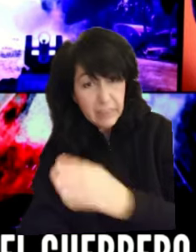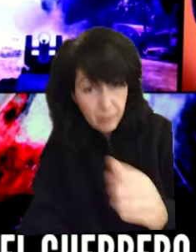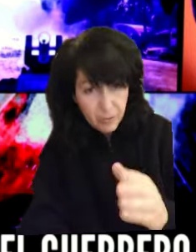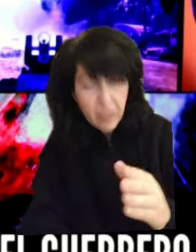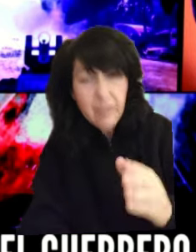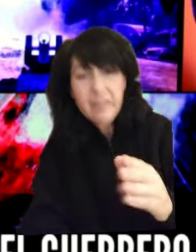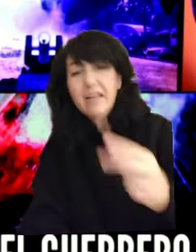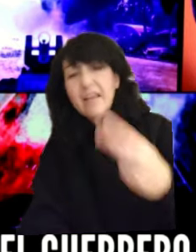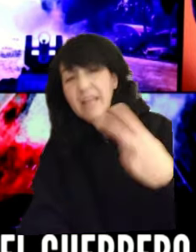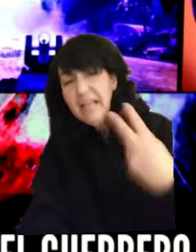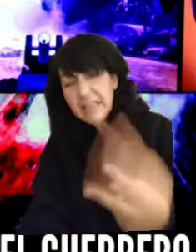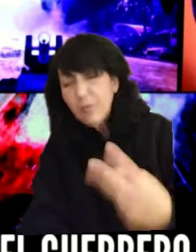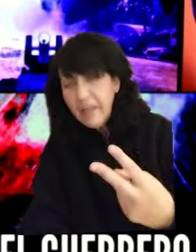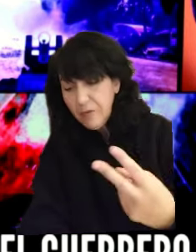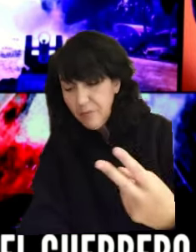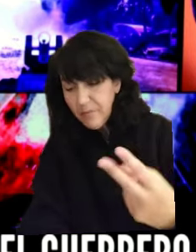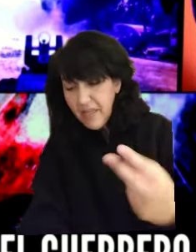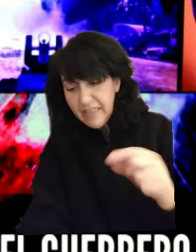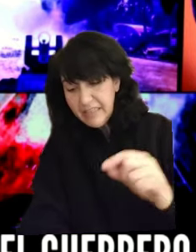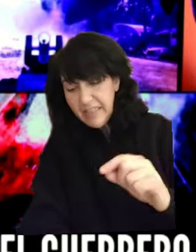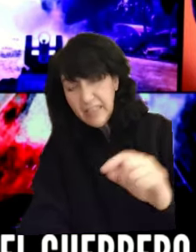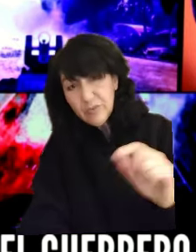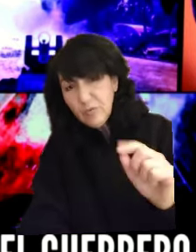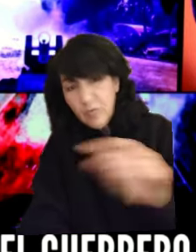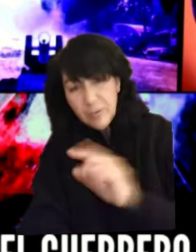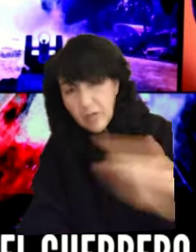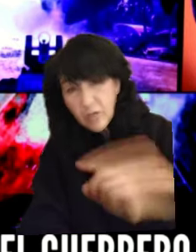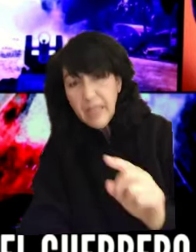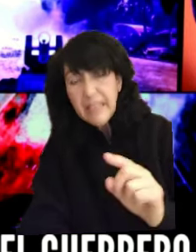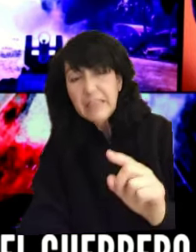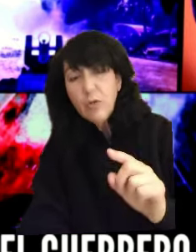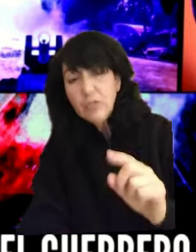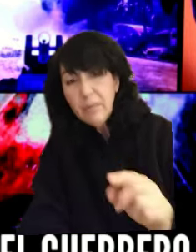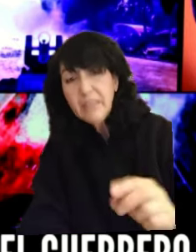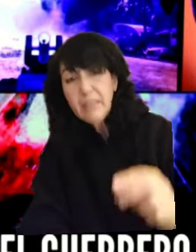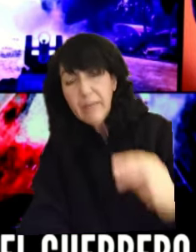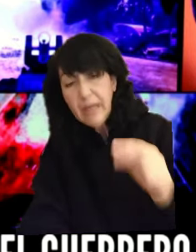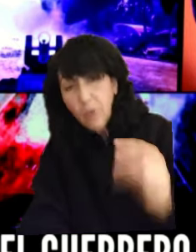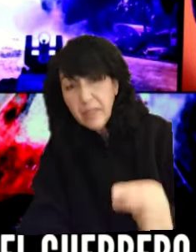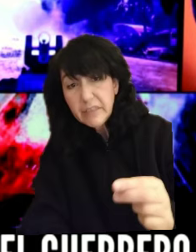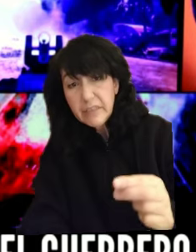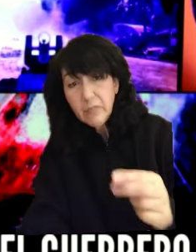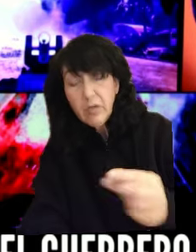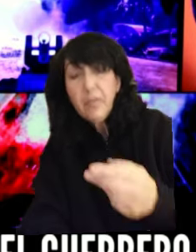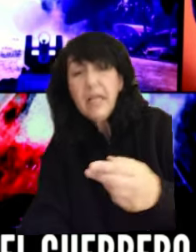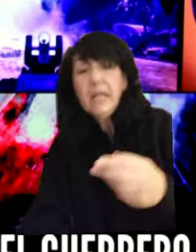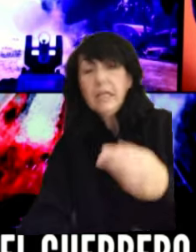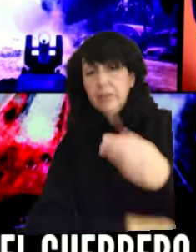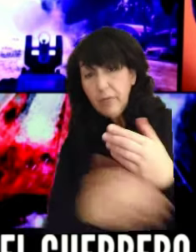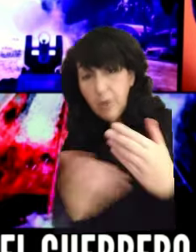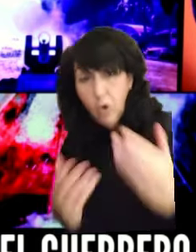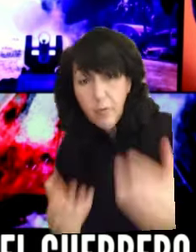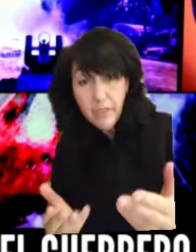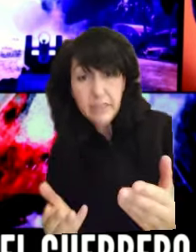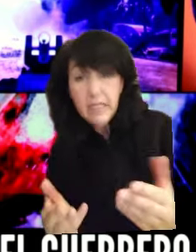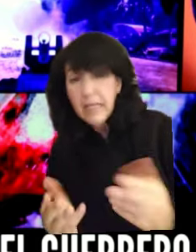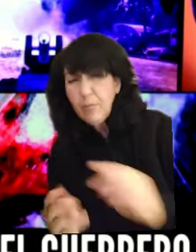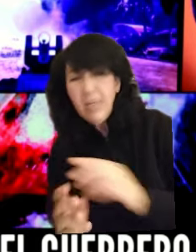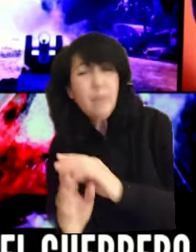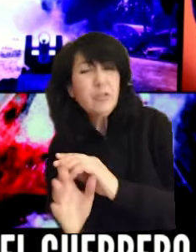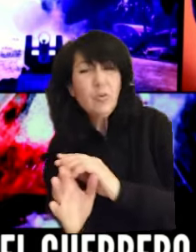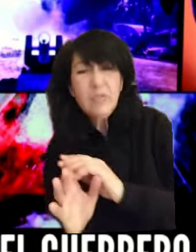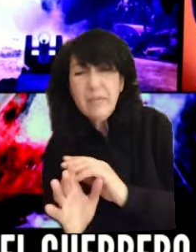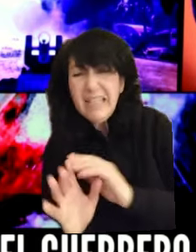es peor la segunda razón es que es no es una novela exclusivamente para jóvenes sino una novela sobre jóvenes